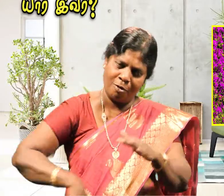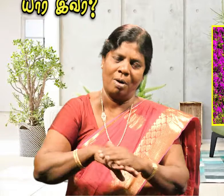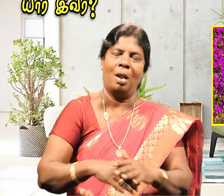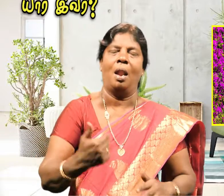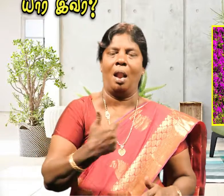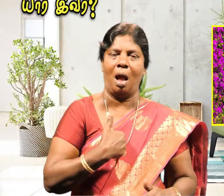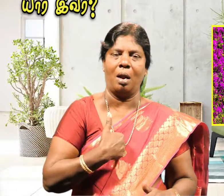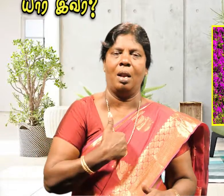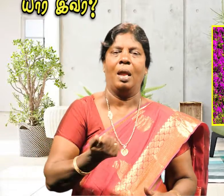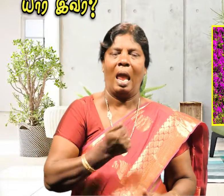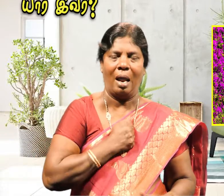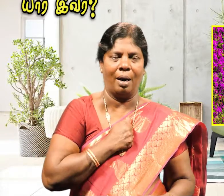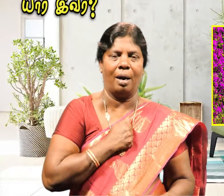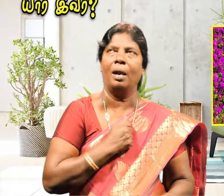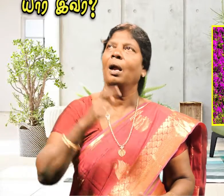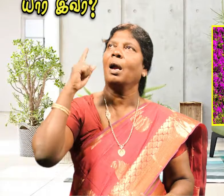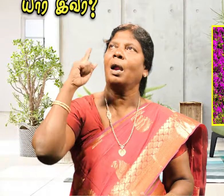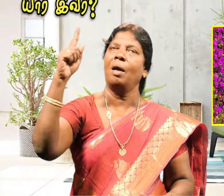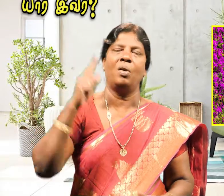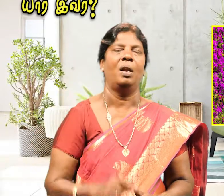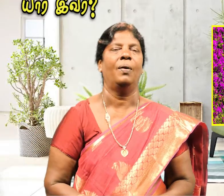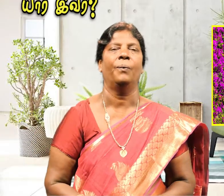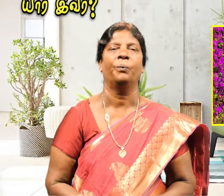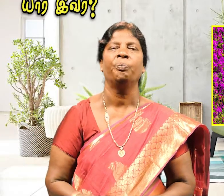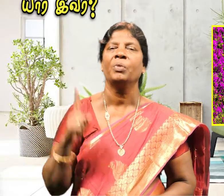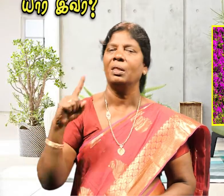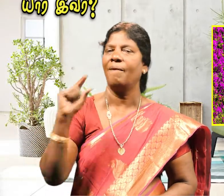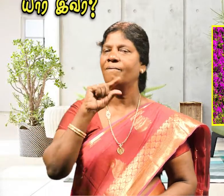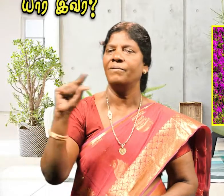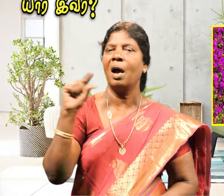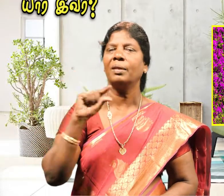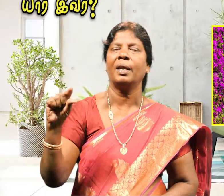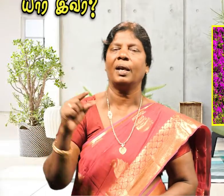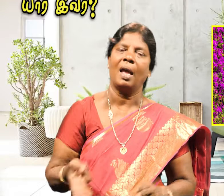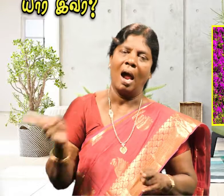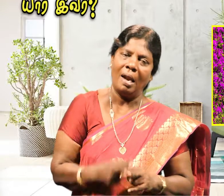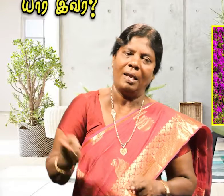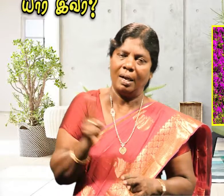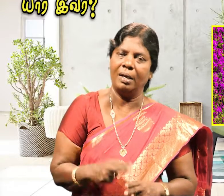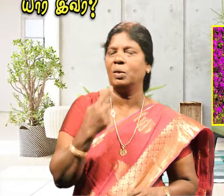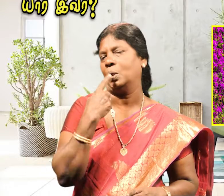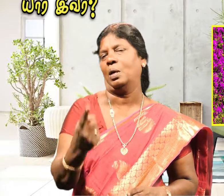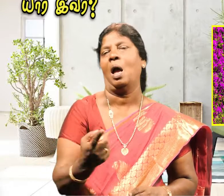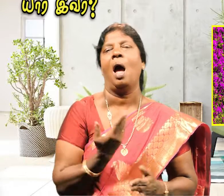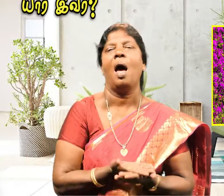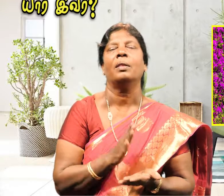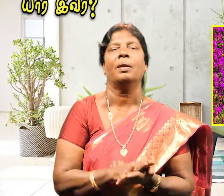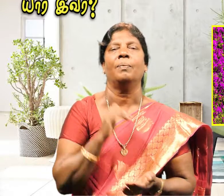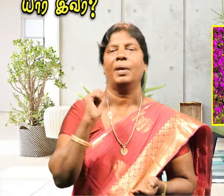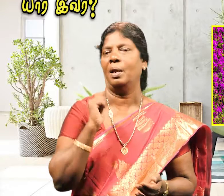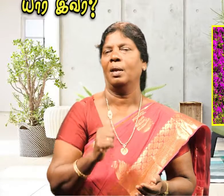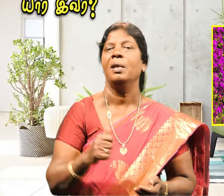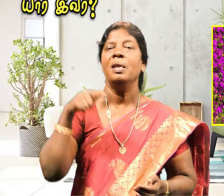நாங்கள், எங்கள், கடவுள், இந்த வார்த்தைகளை அவர் அடிக்கடி சொல்லுகிறார். அதன்